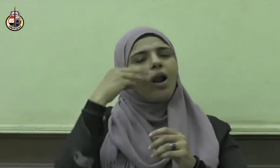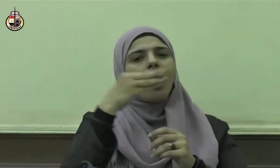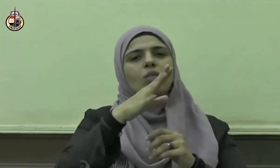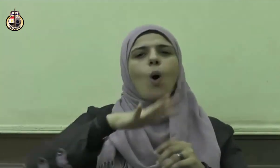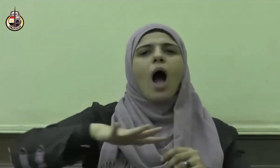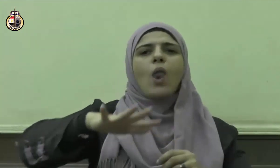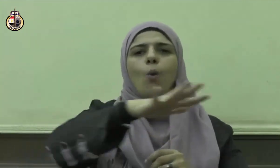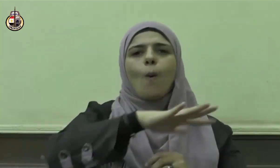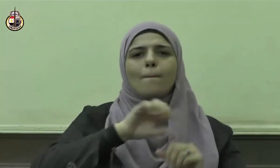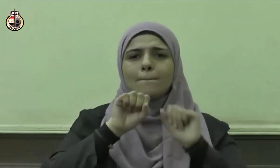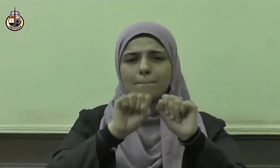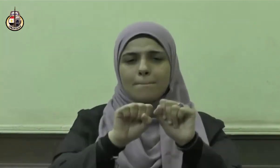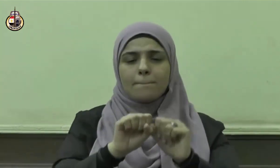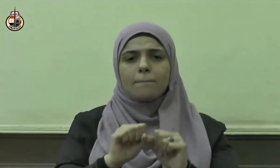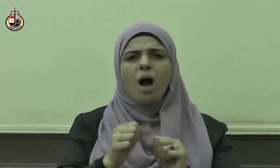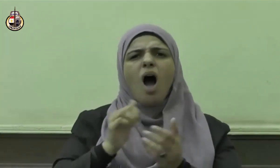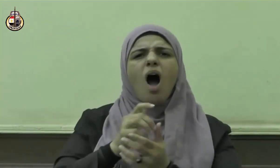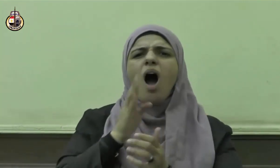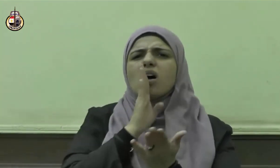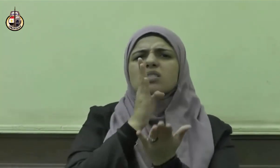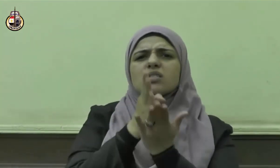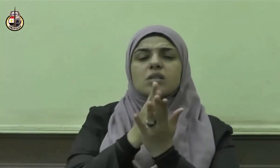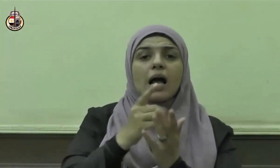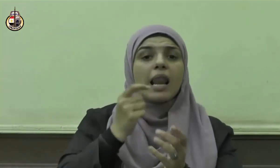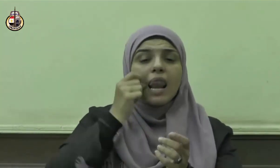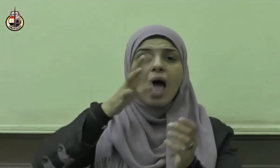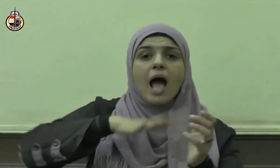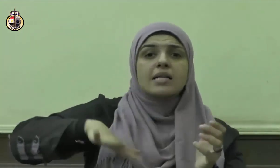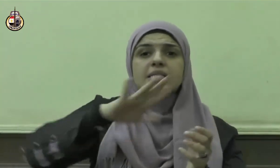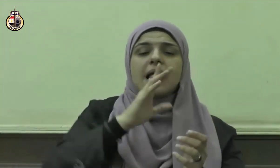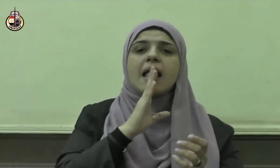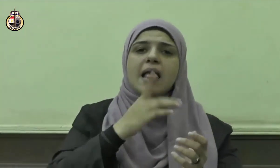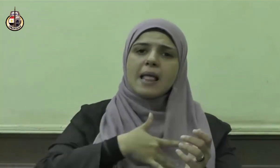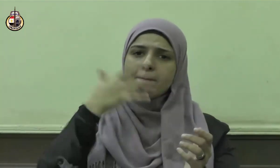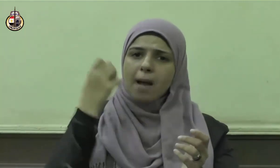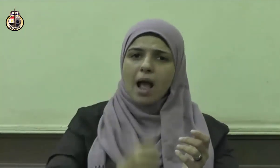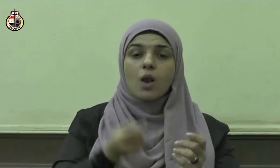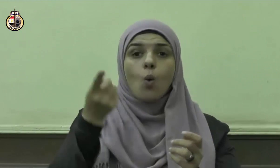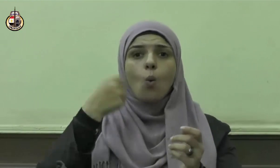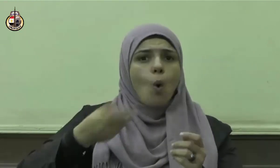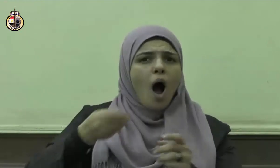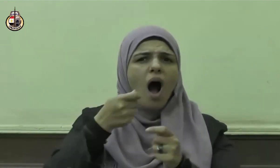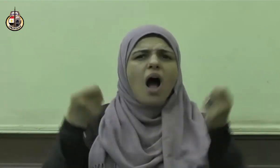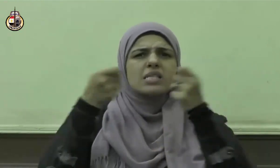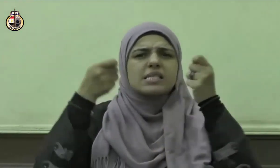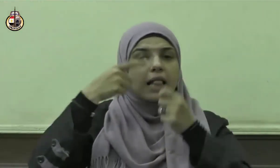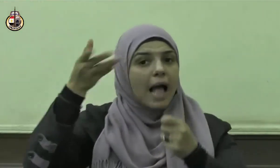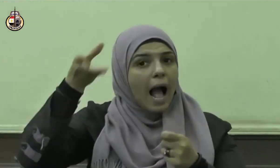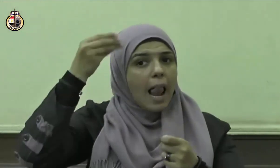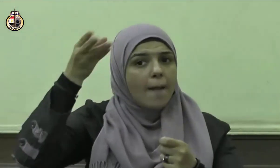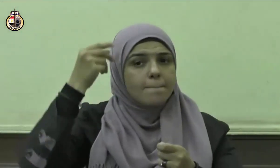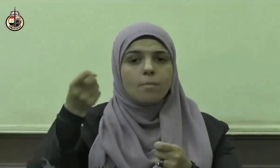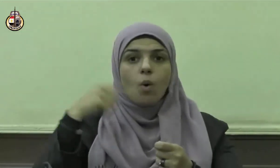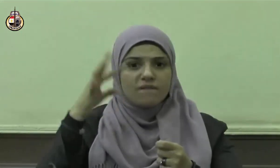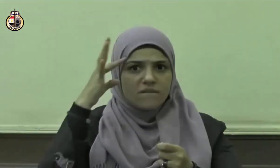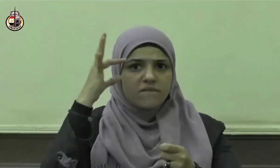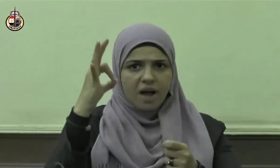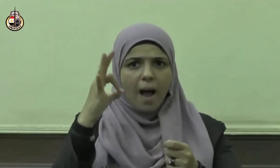عليهم أصدق الناس إيمانا، وأكثرهم علما، وأدقهم فهما،